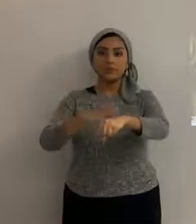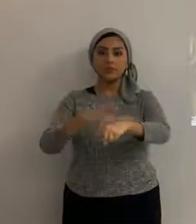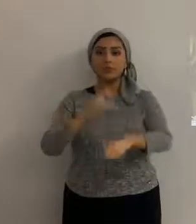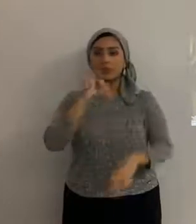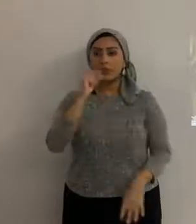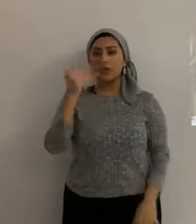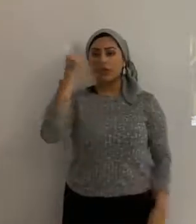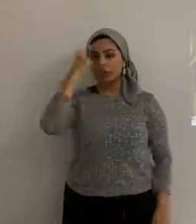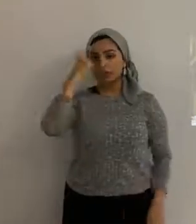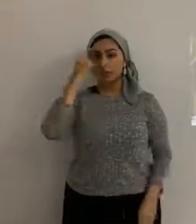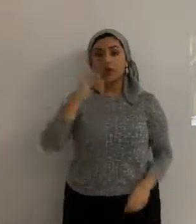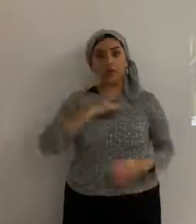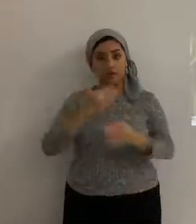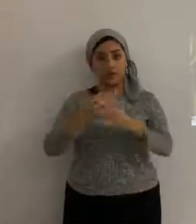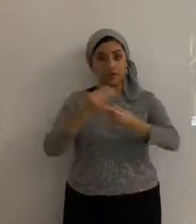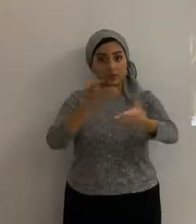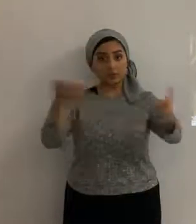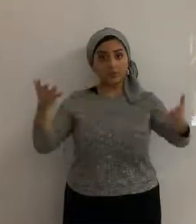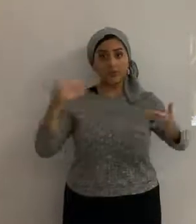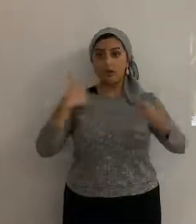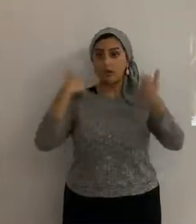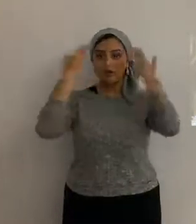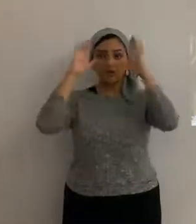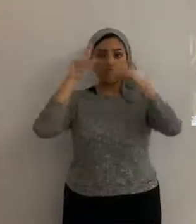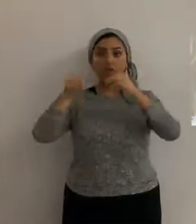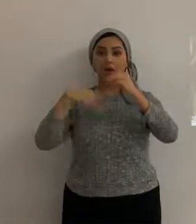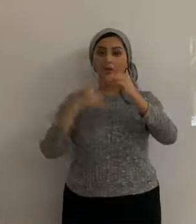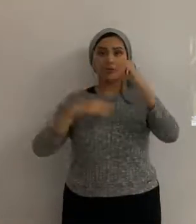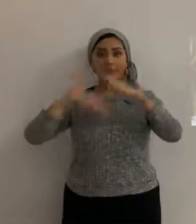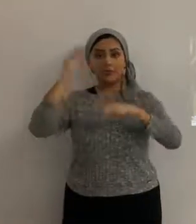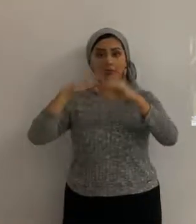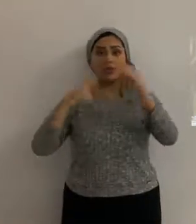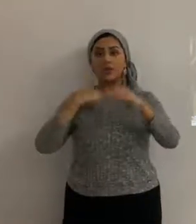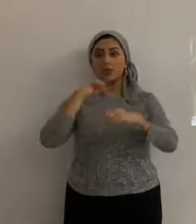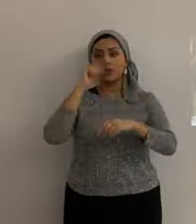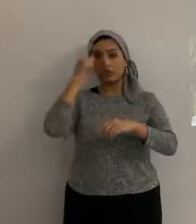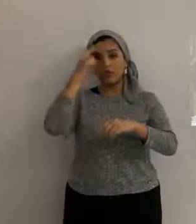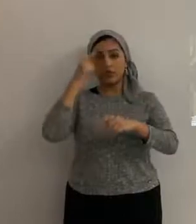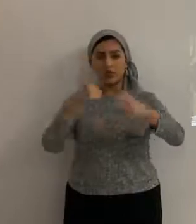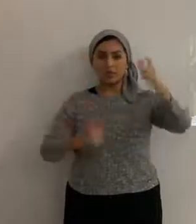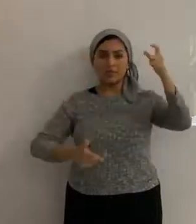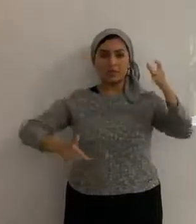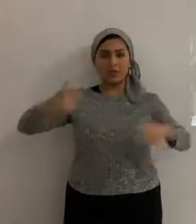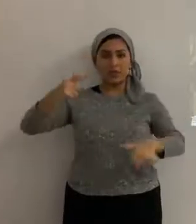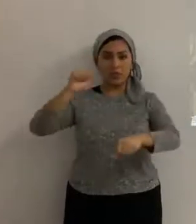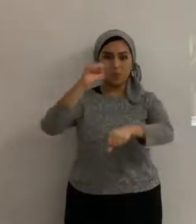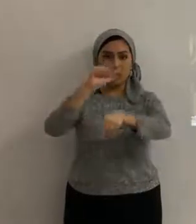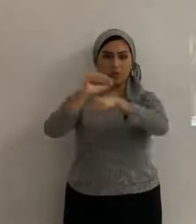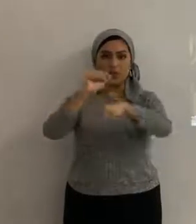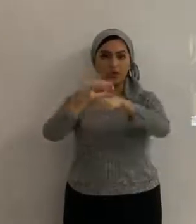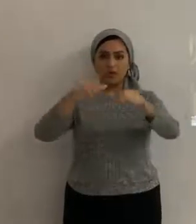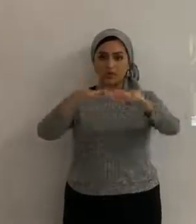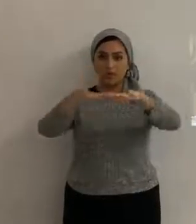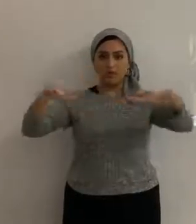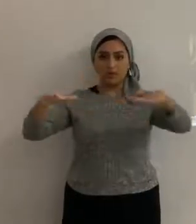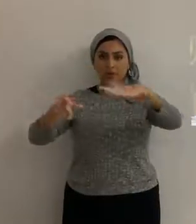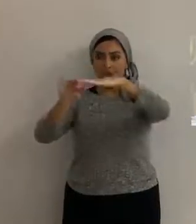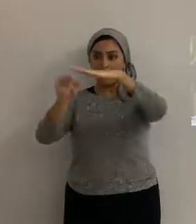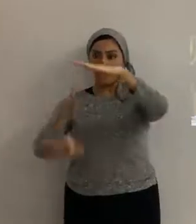y comparto eso, yo no sé de arquitectura, pues, pero haber hecho ese trabajo tan sofisticado, esos pilotes, como ya nos explicaba nuestro amado